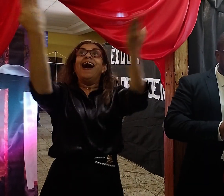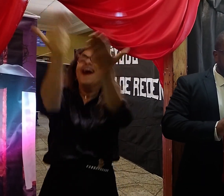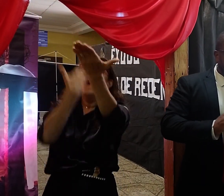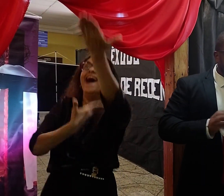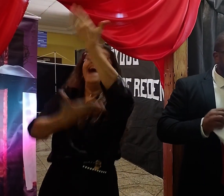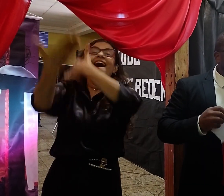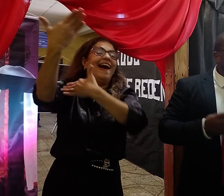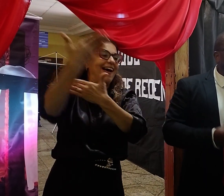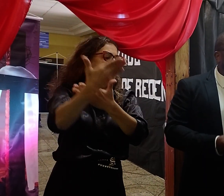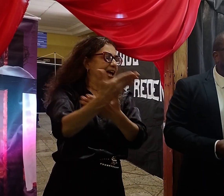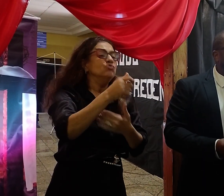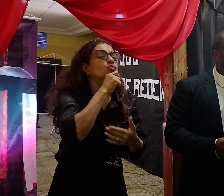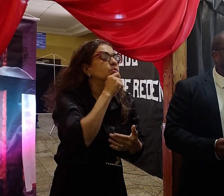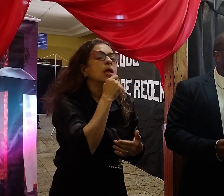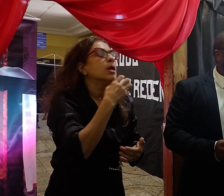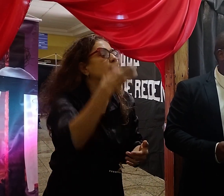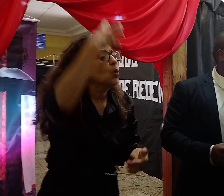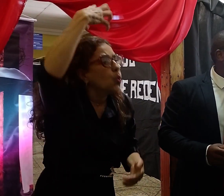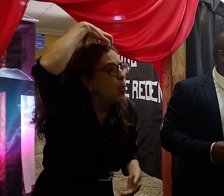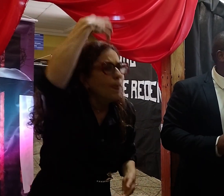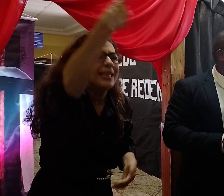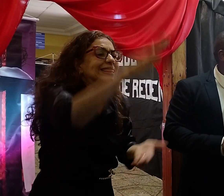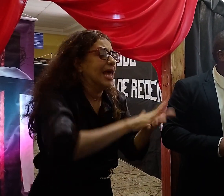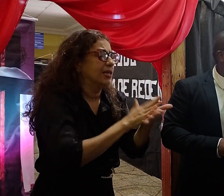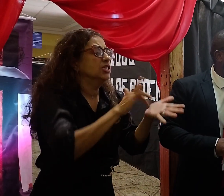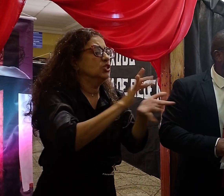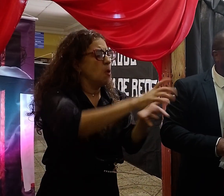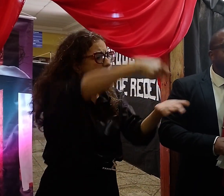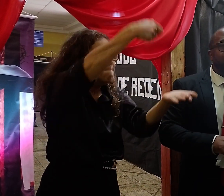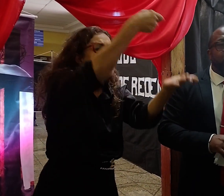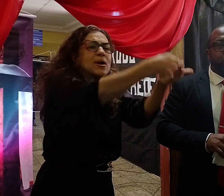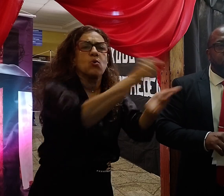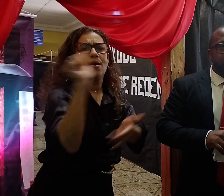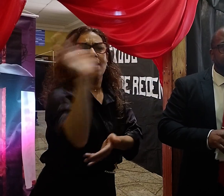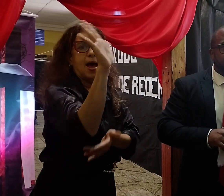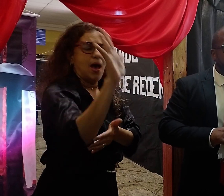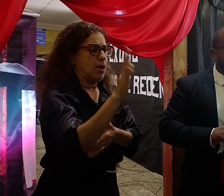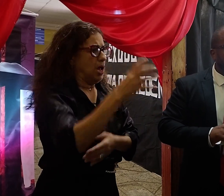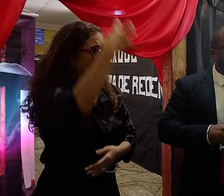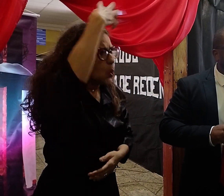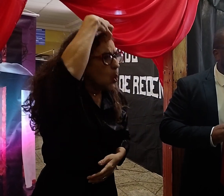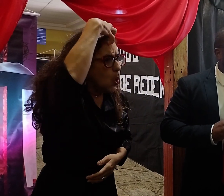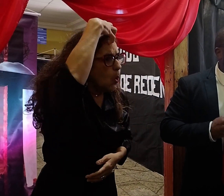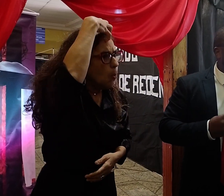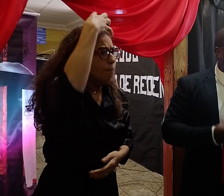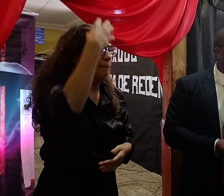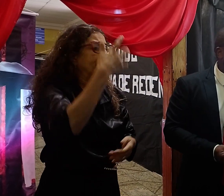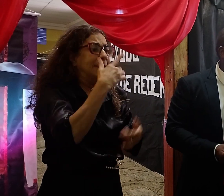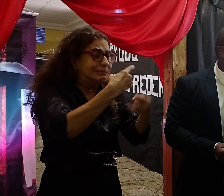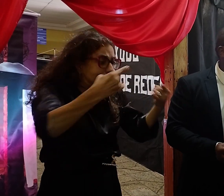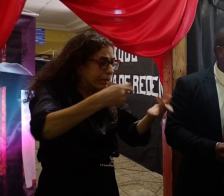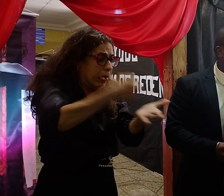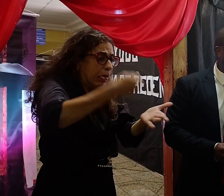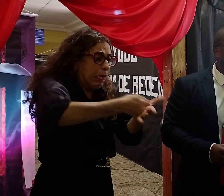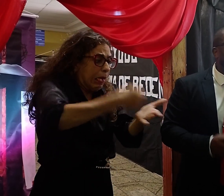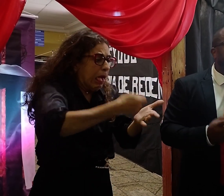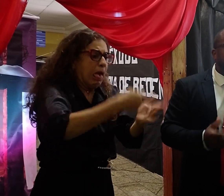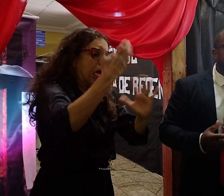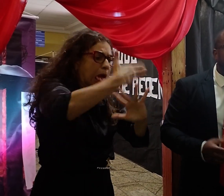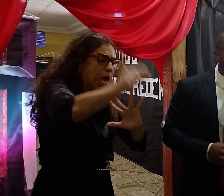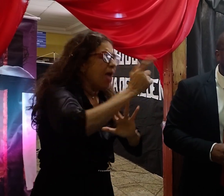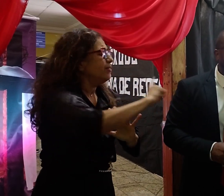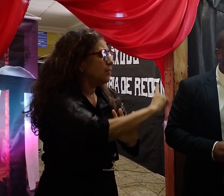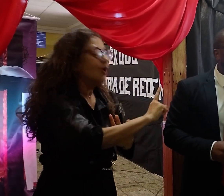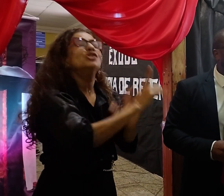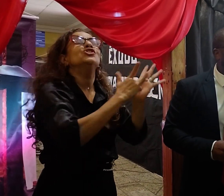Não há mais culpa sobre o Maxwell, não há mais culpa sobre o André, porque o sangue do Cordeiro, o poderoso